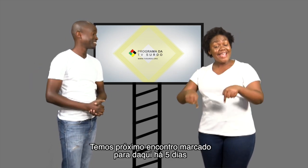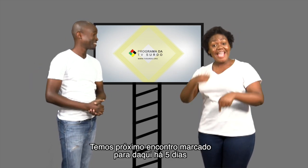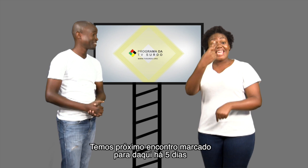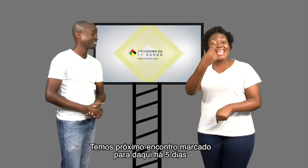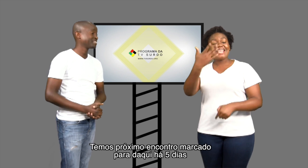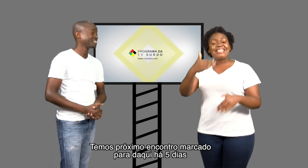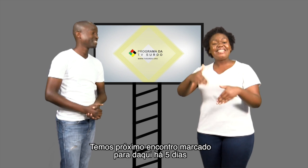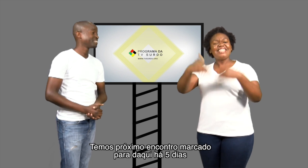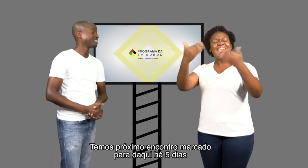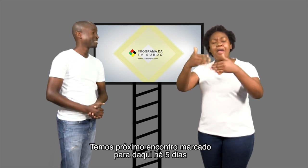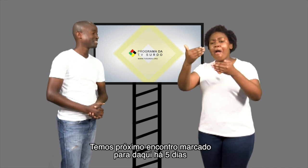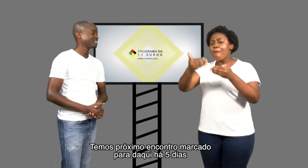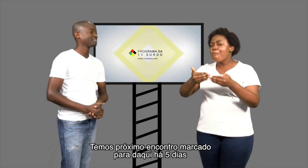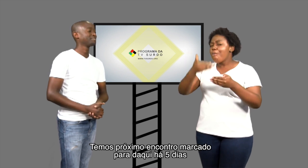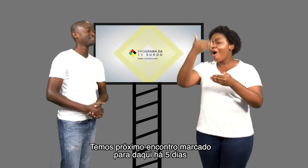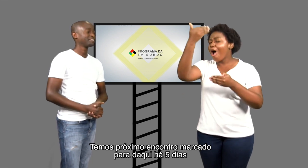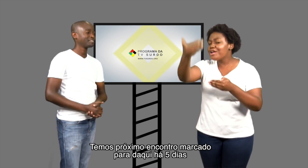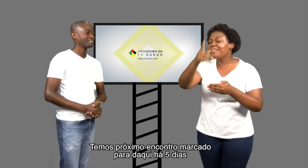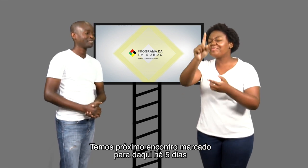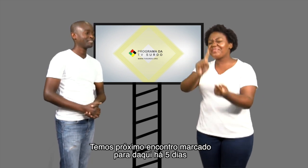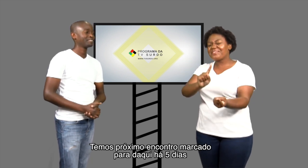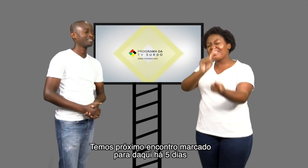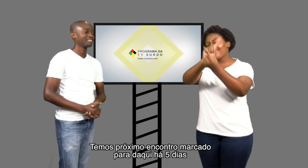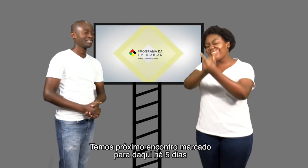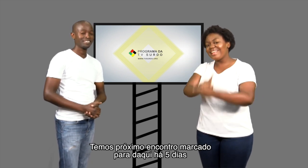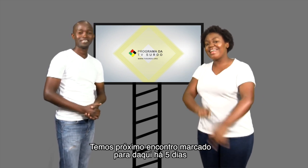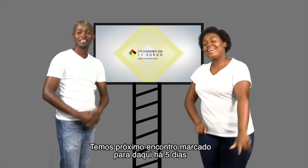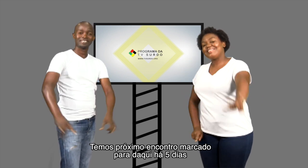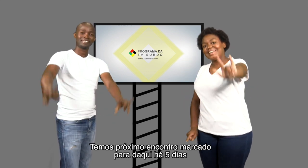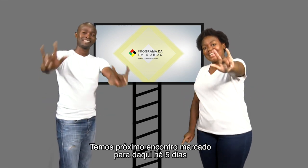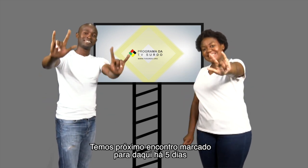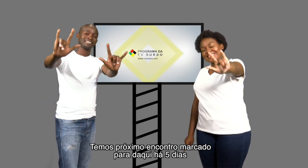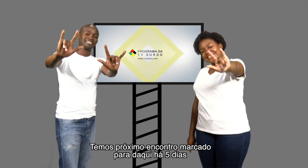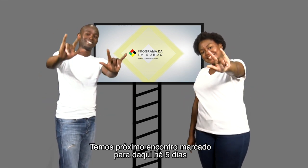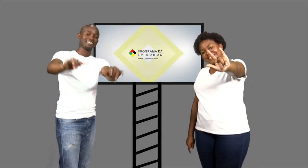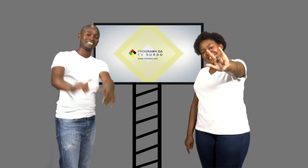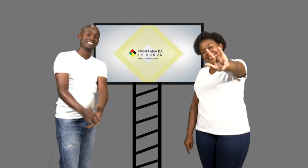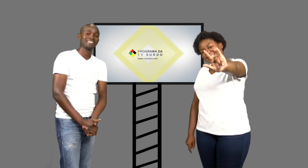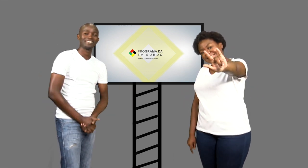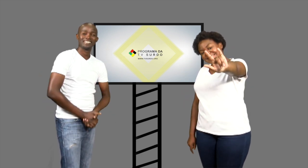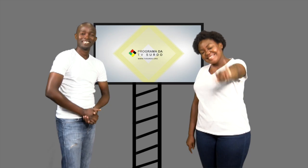Temos o próximo encontro marcado para daqui a 15 dias. Não perca!